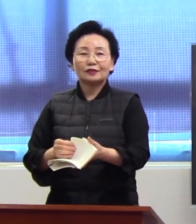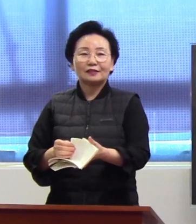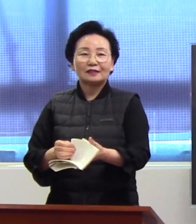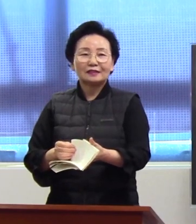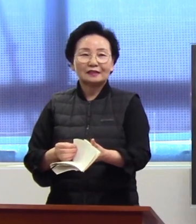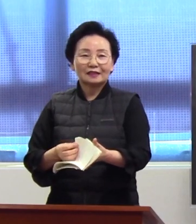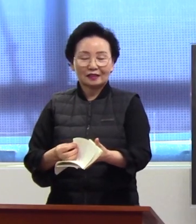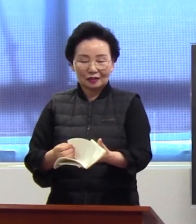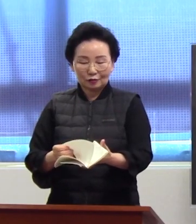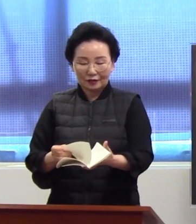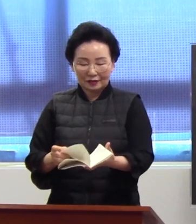적어서 이렇게 기도해요.